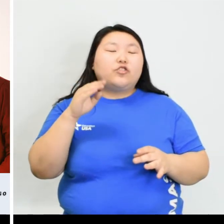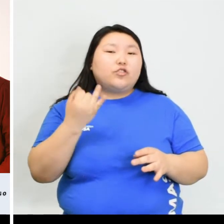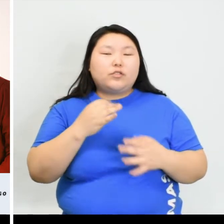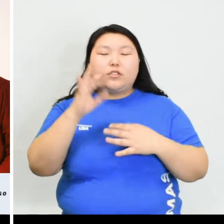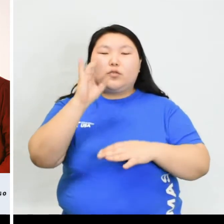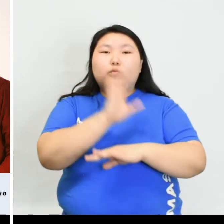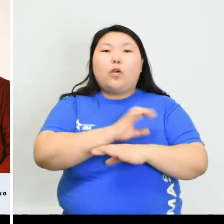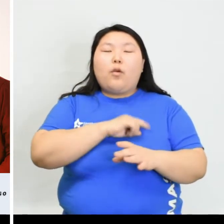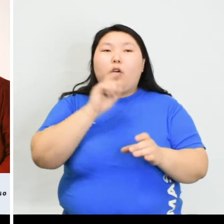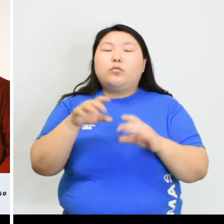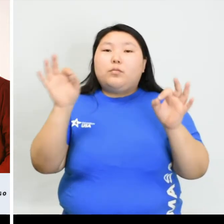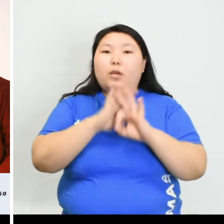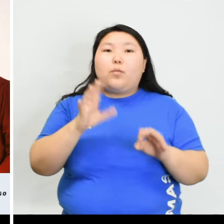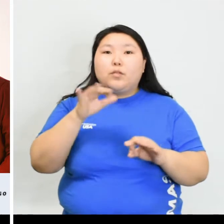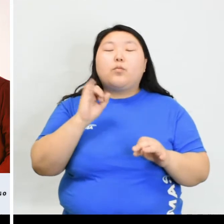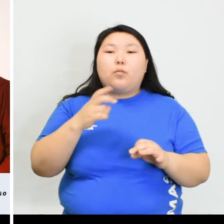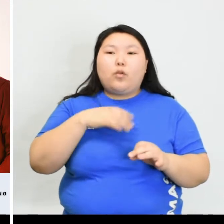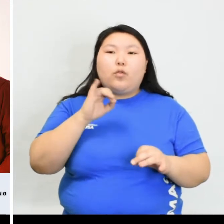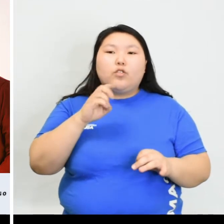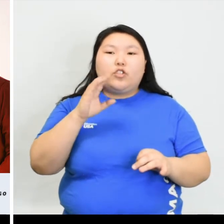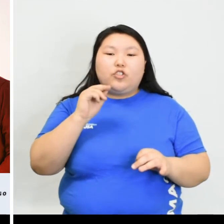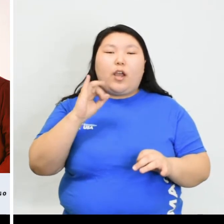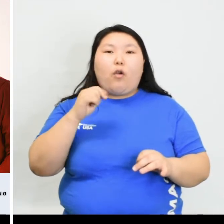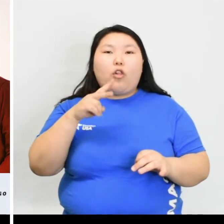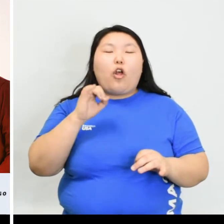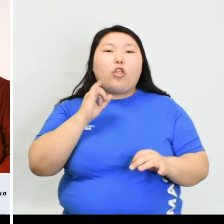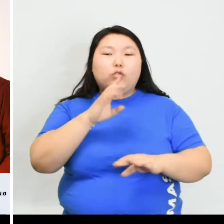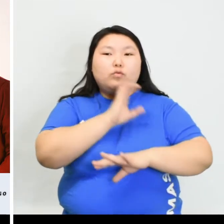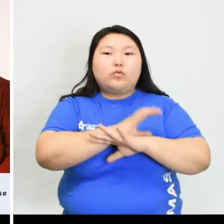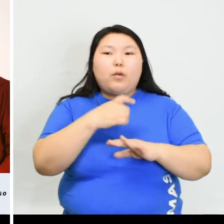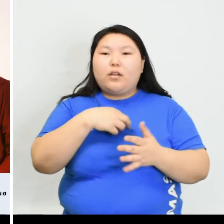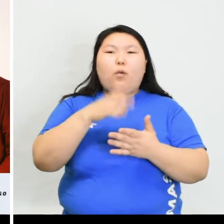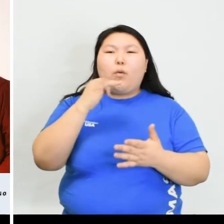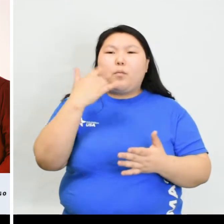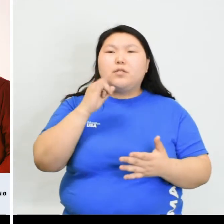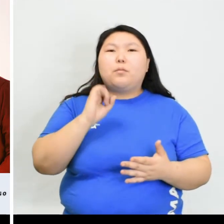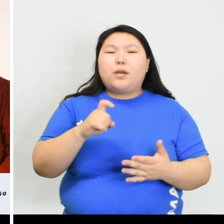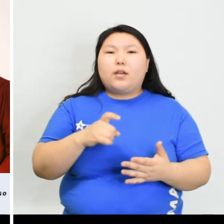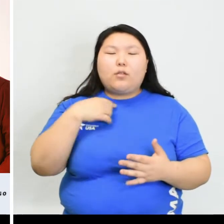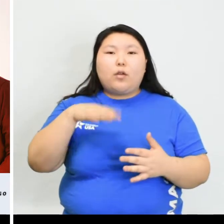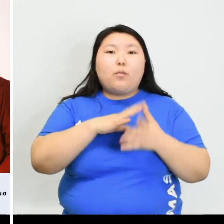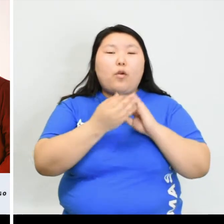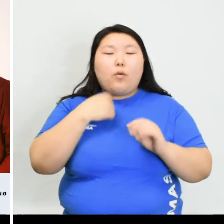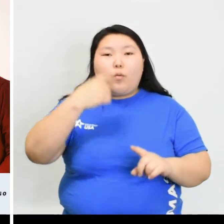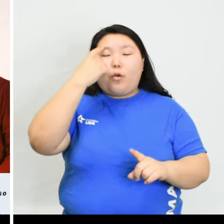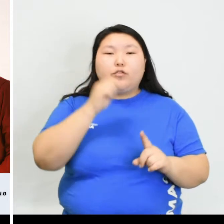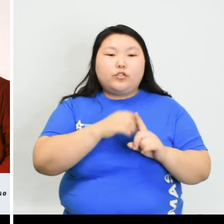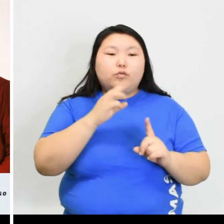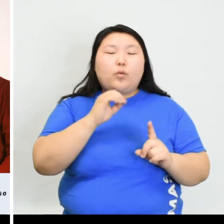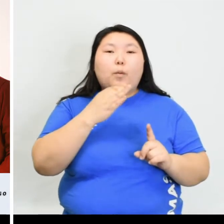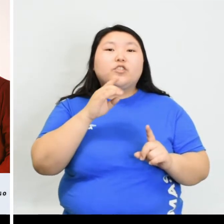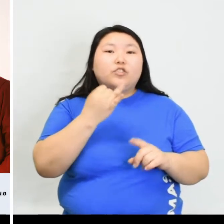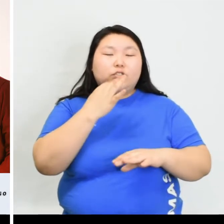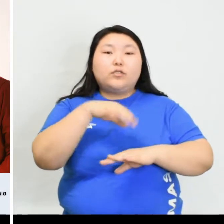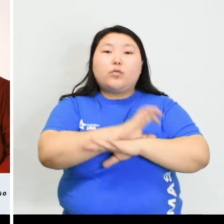Kitsubashi-гийн их сургууль руу очиагүйс би өөрөө University of Chicago, London School of Economics би өөрөө явахгүйсэн хаа. Тэгсэн мөртлөө одоо Монголд ч за Kitsubashi-гийн